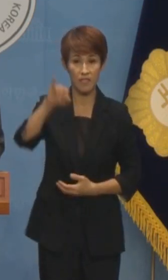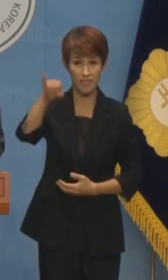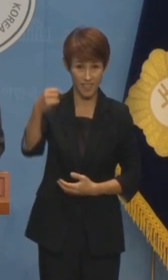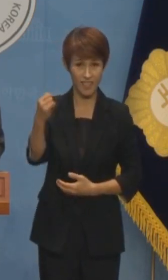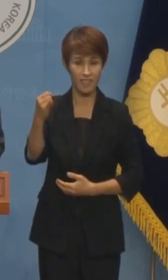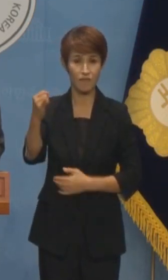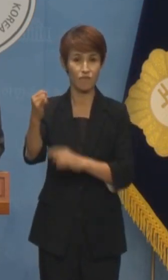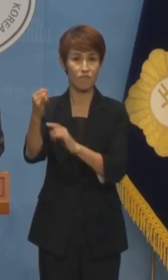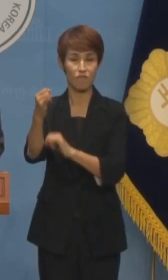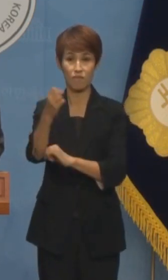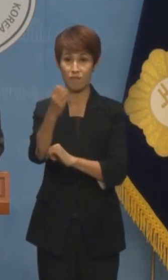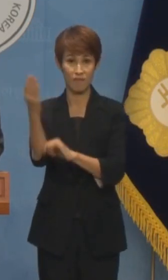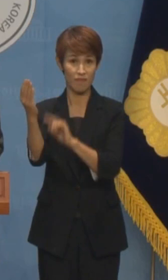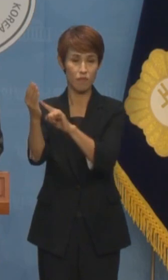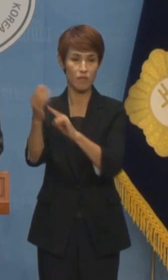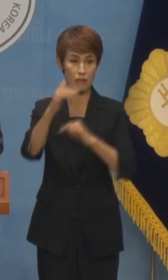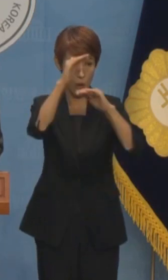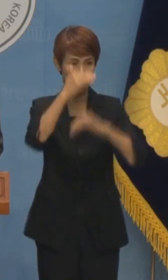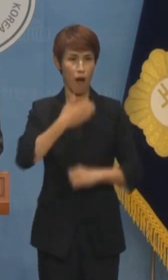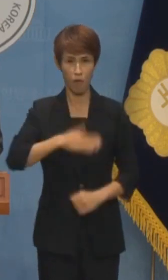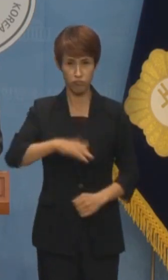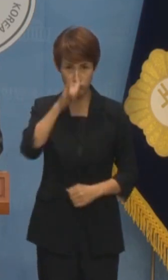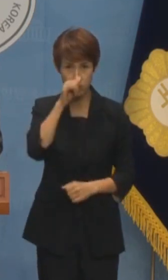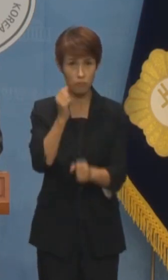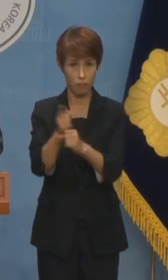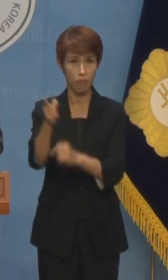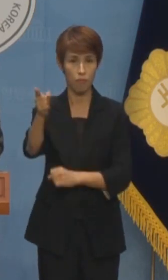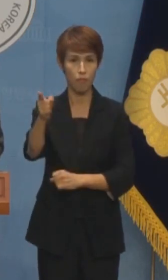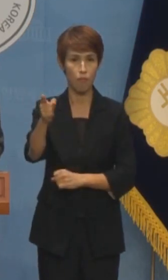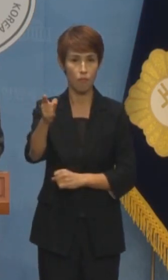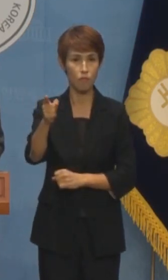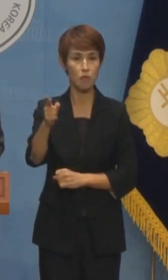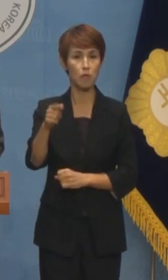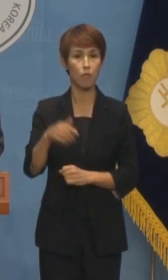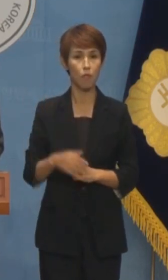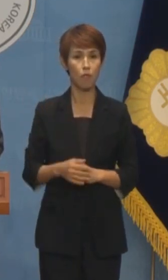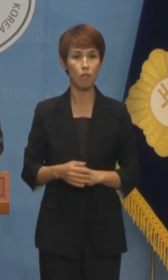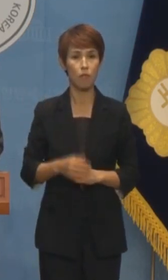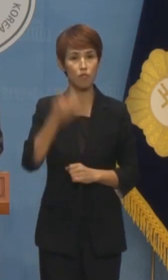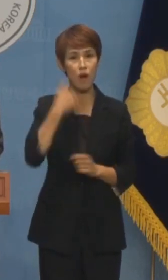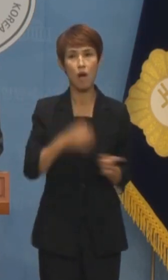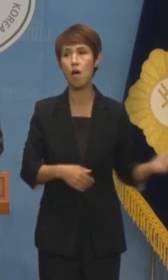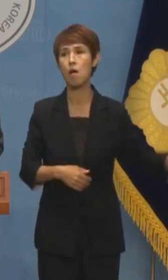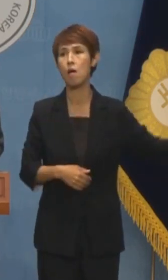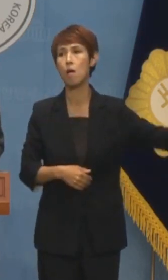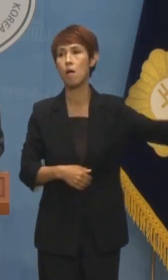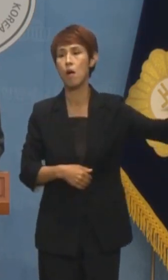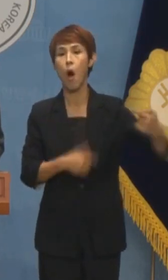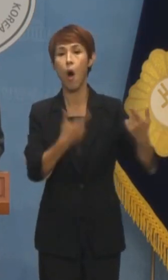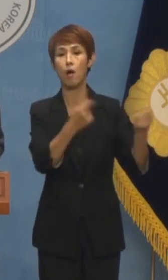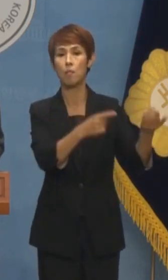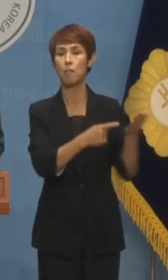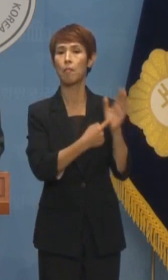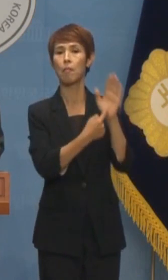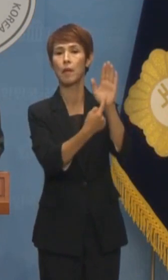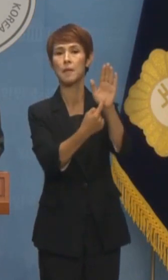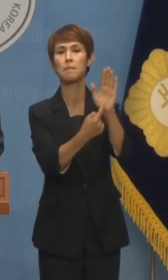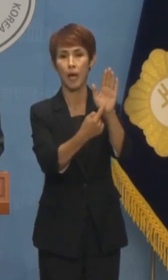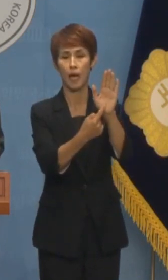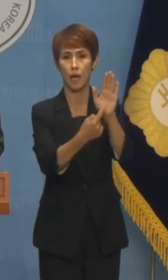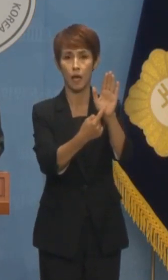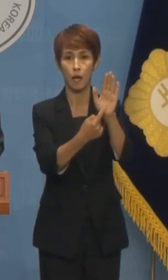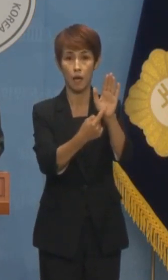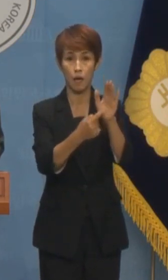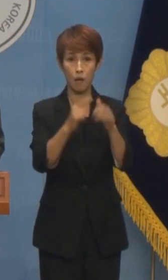JTBC는 이 모든 사실을 알면서도 사건과 전혀 무관한 제3자의 제보인 것처럼 보도했습니다. 이로